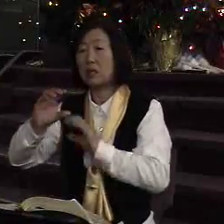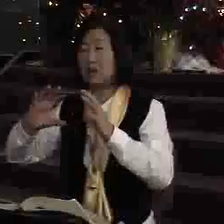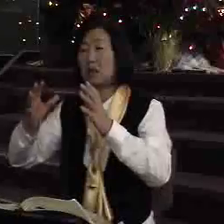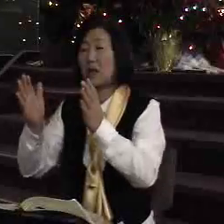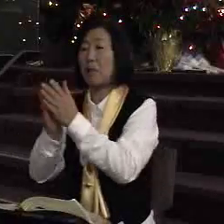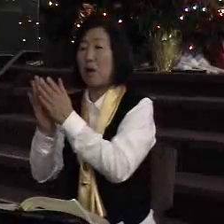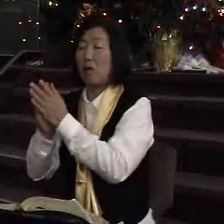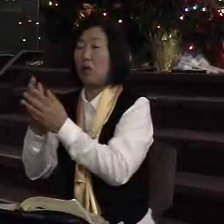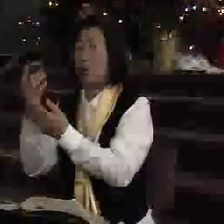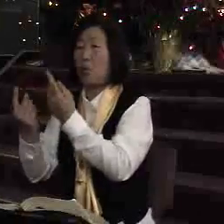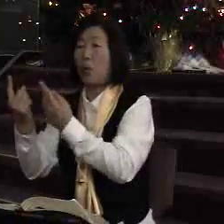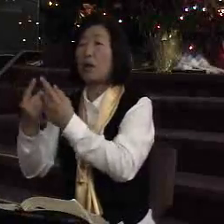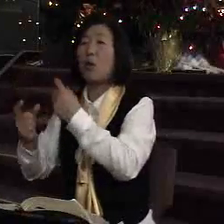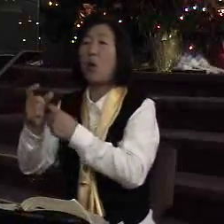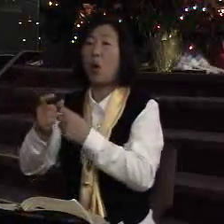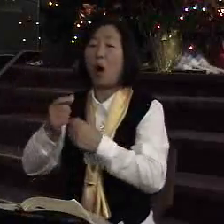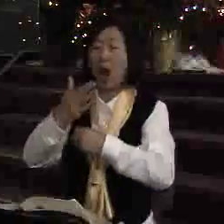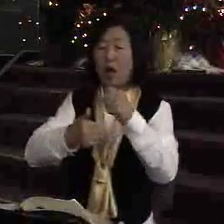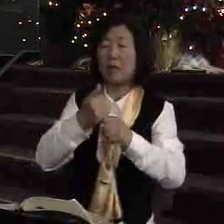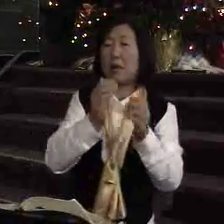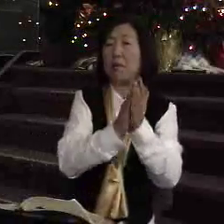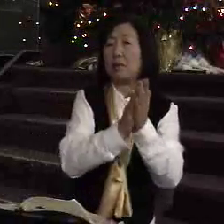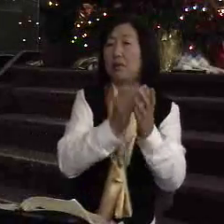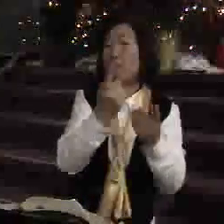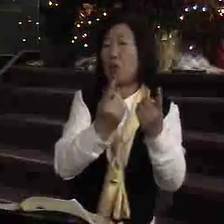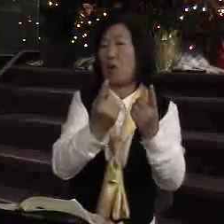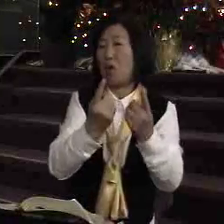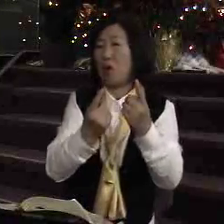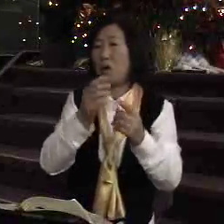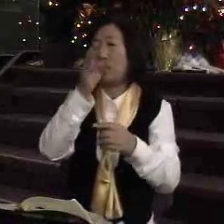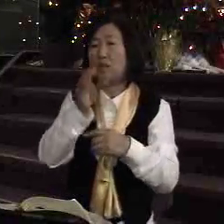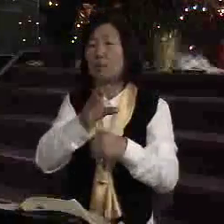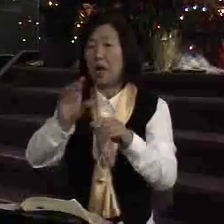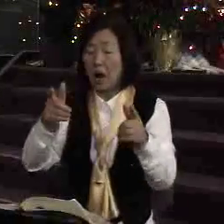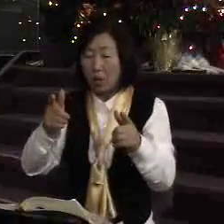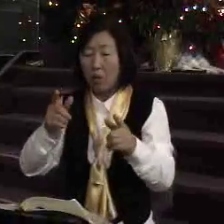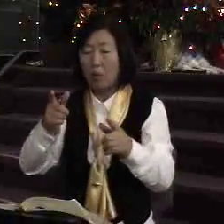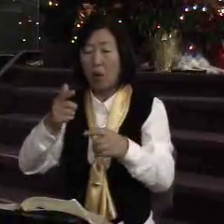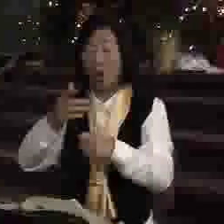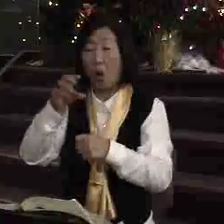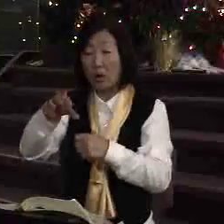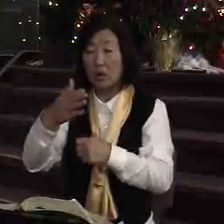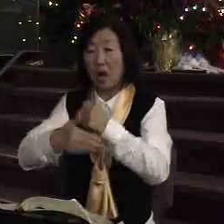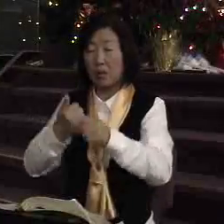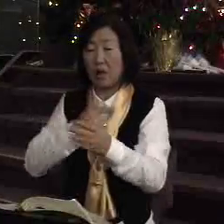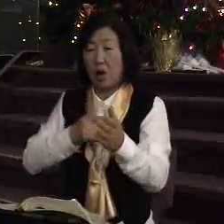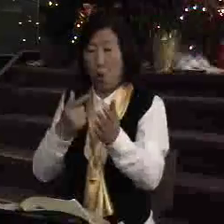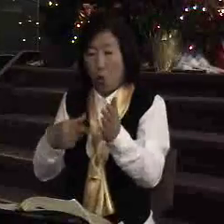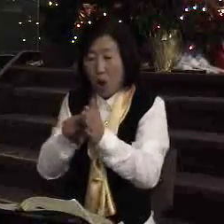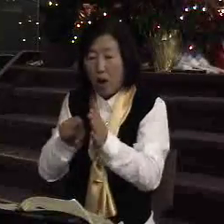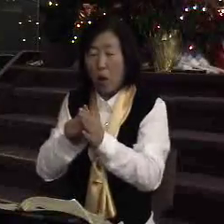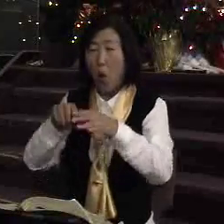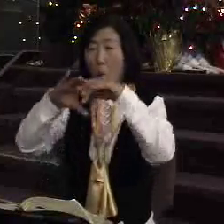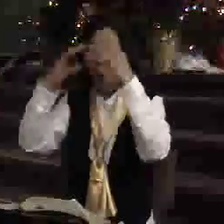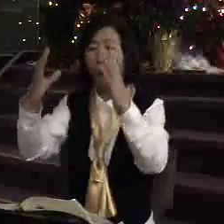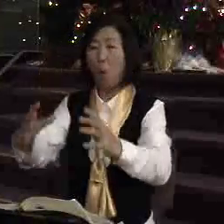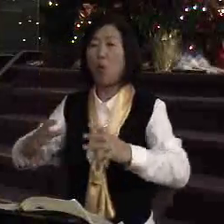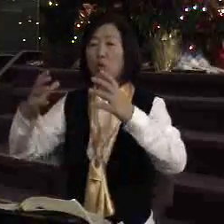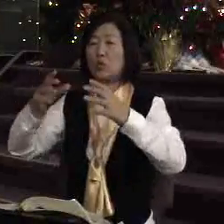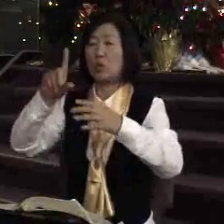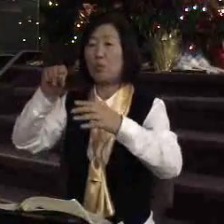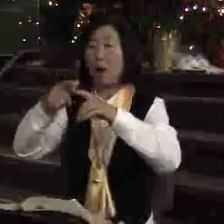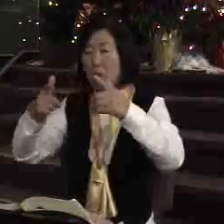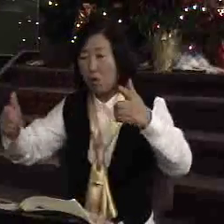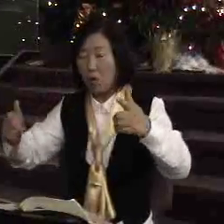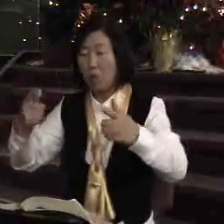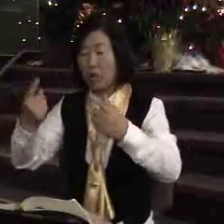더욱 열망하게 만드는 능력이 십자가 말고 어디 있겠어요? 거기서 하나님께서 나를 위하여 온 우주 만물보다 나를 더